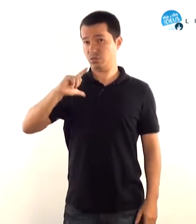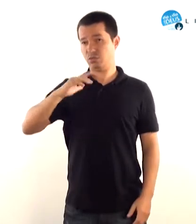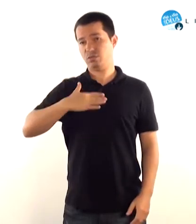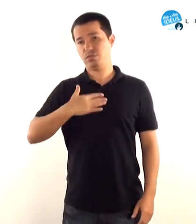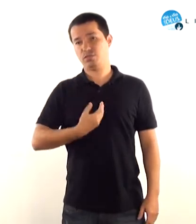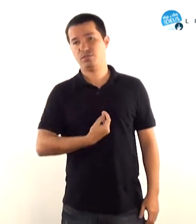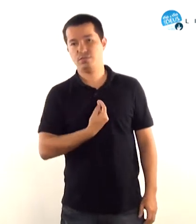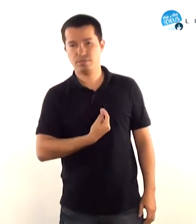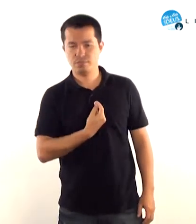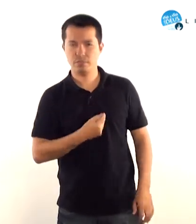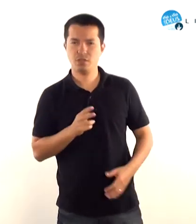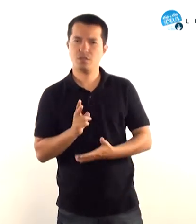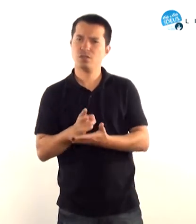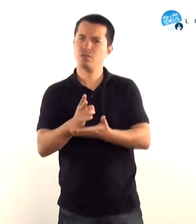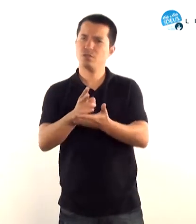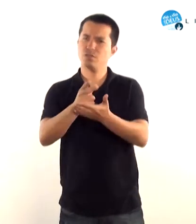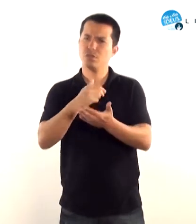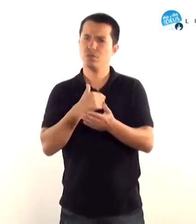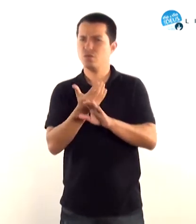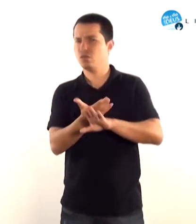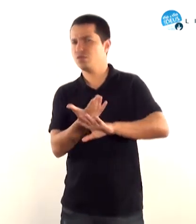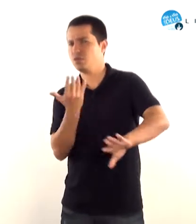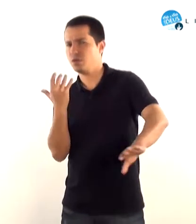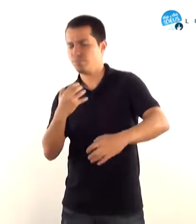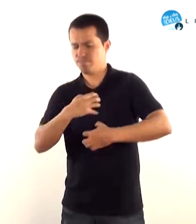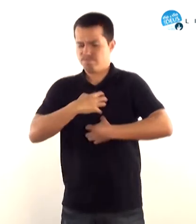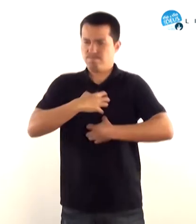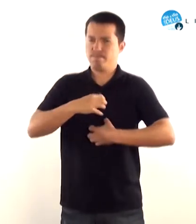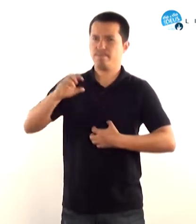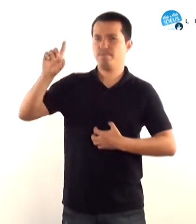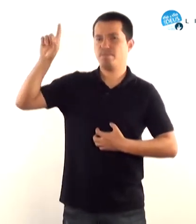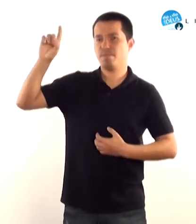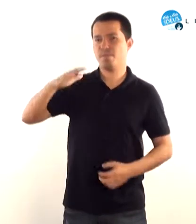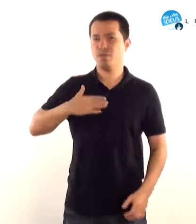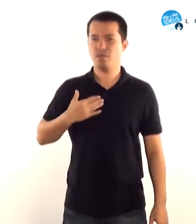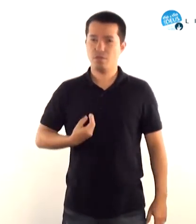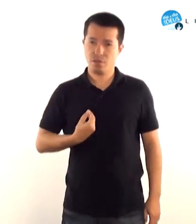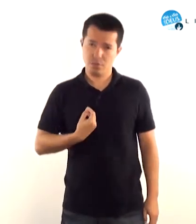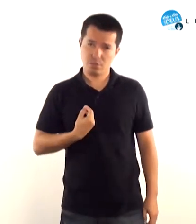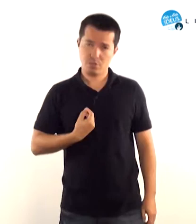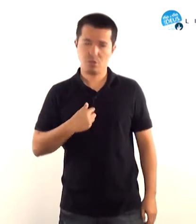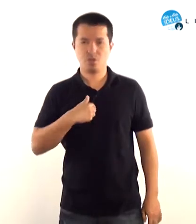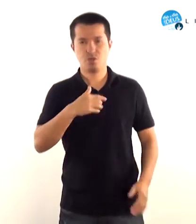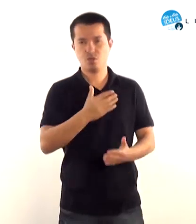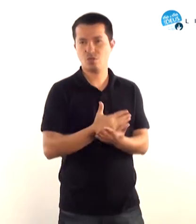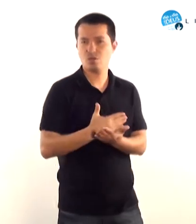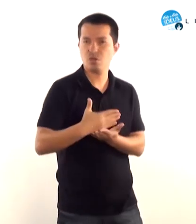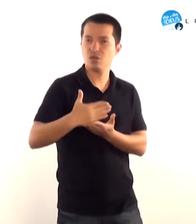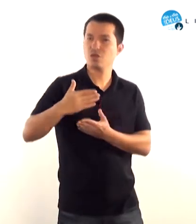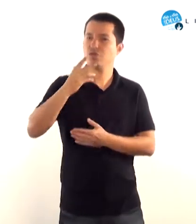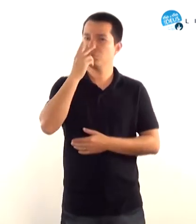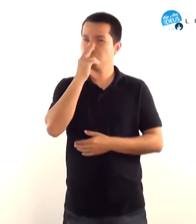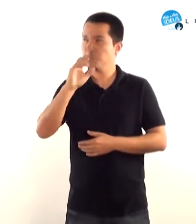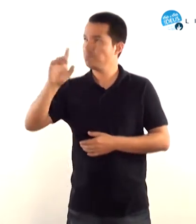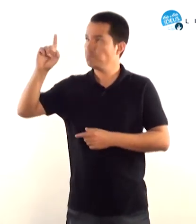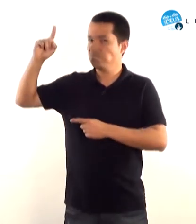que eu me afasto do jeito de Deus na minha vida, eu estou em guerra